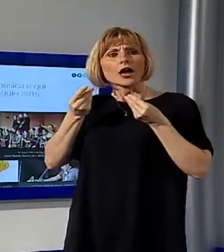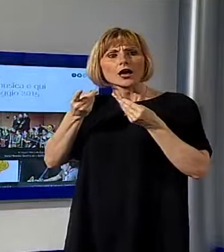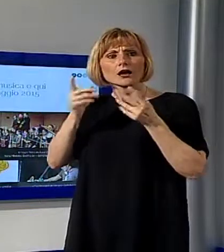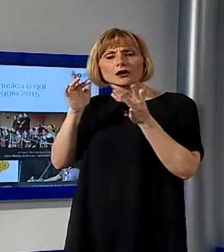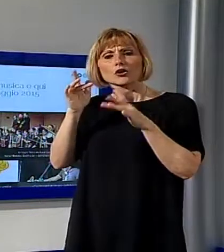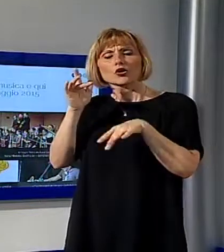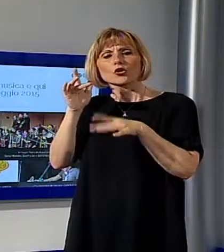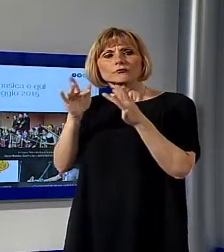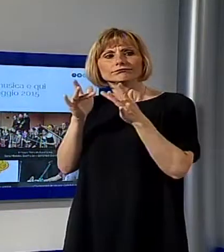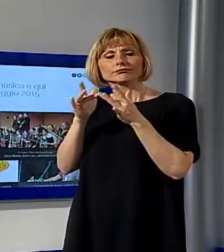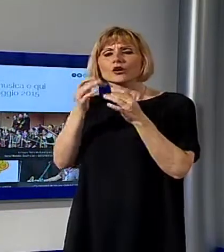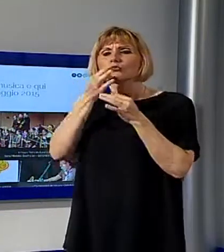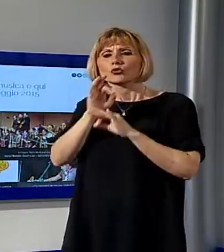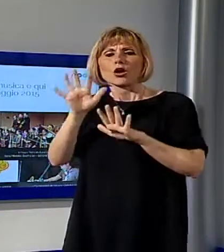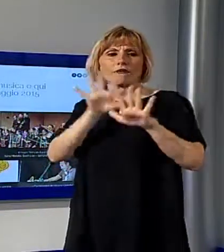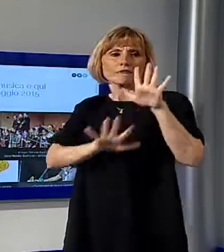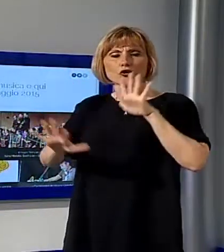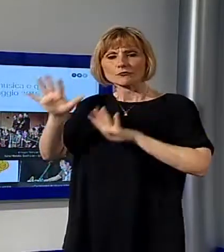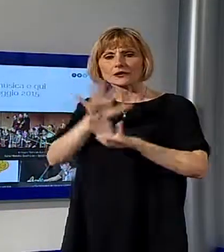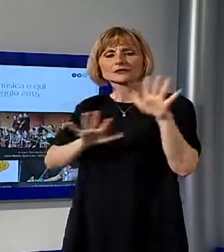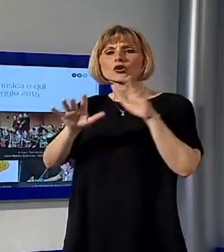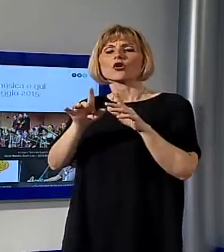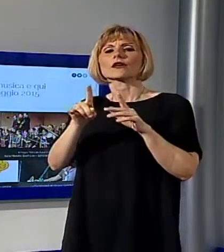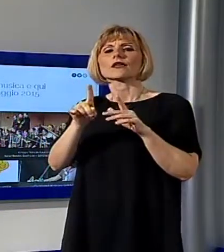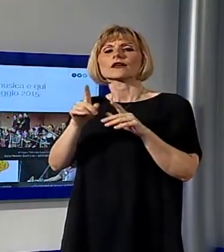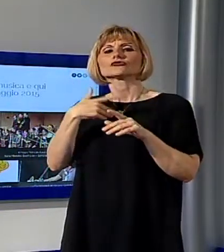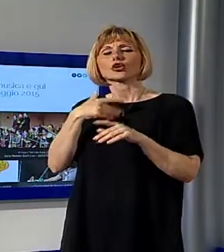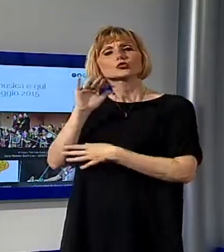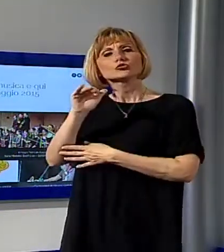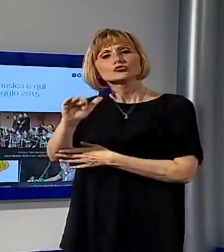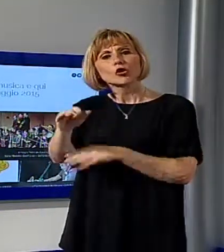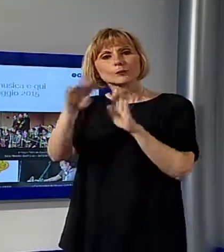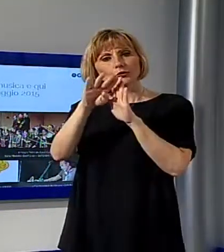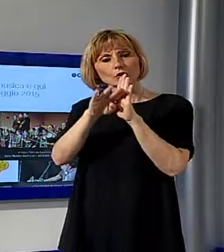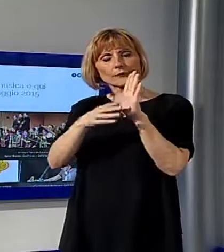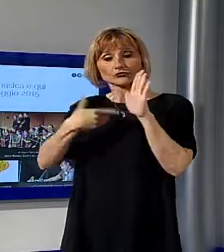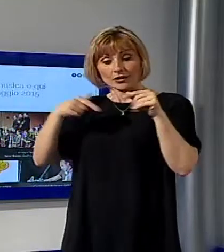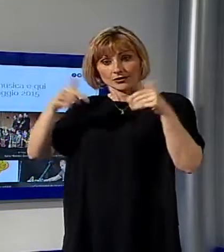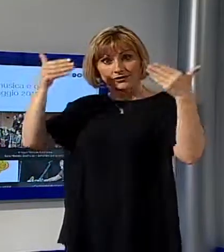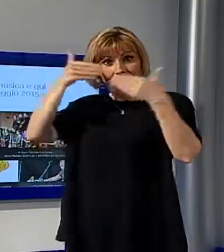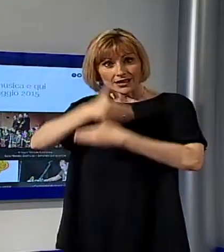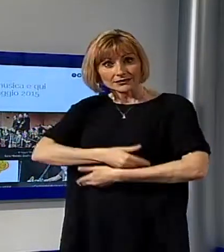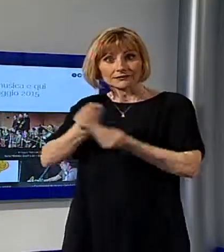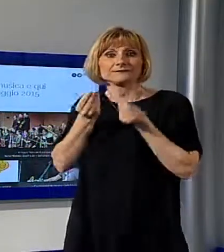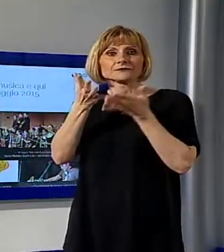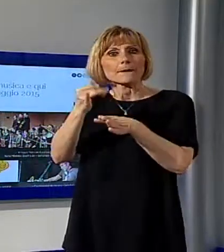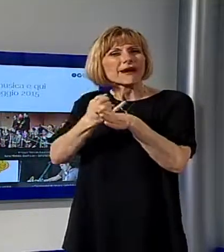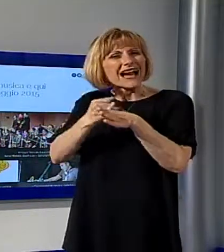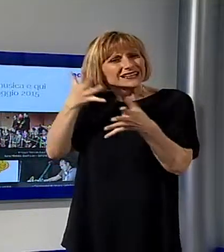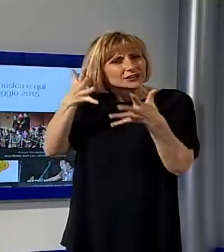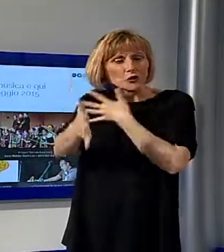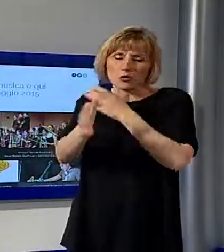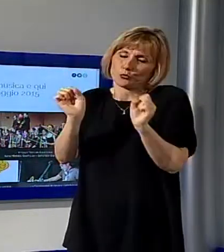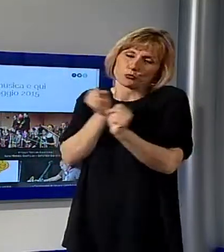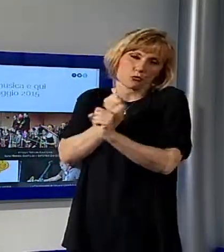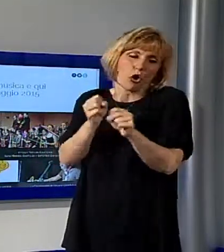informazioni, tutti gli eventi. È un sito fatto molto bene, giorno per giorno c'è il programma, perché noi questa sera ovviamente non possiamo darvi nel dettaglio tutti i giorni